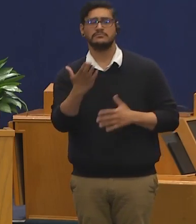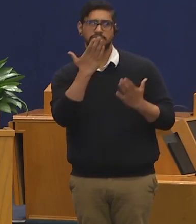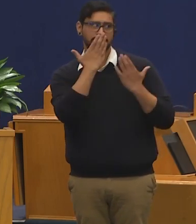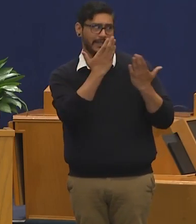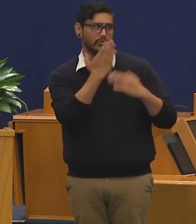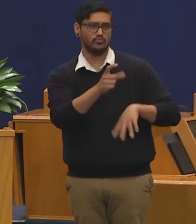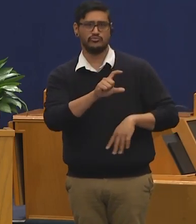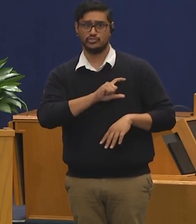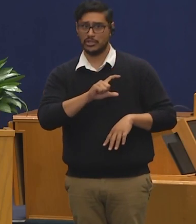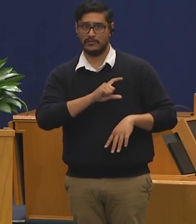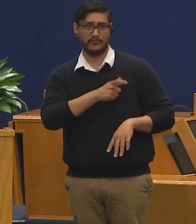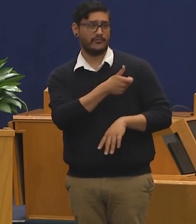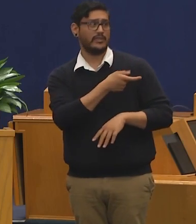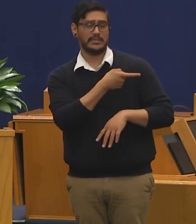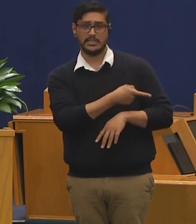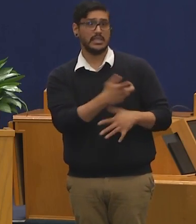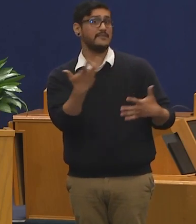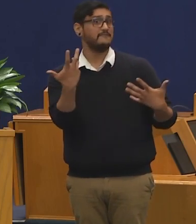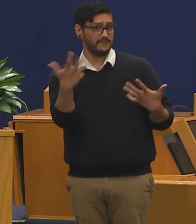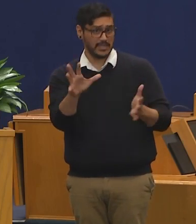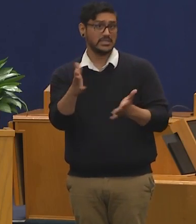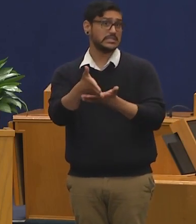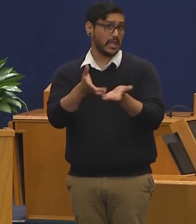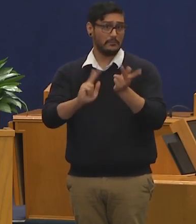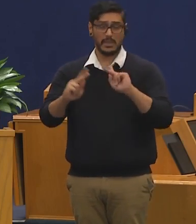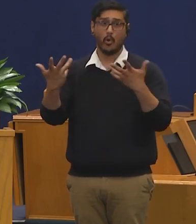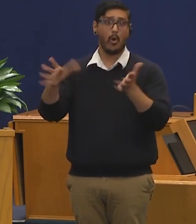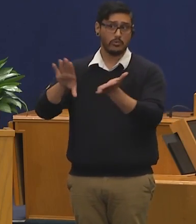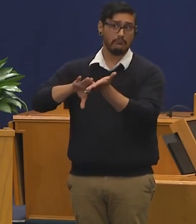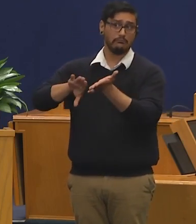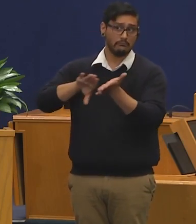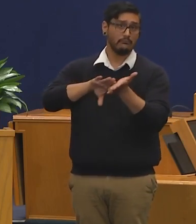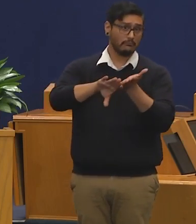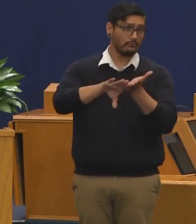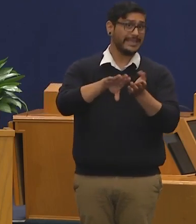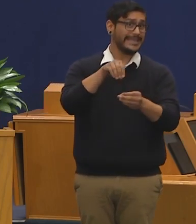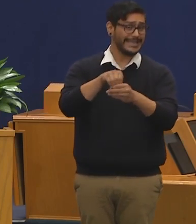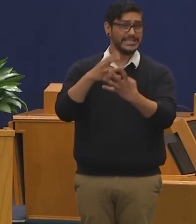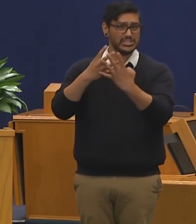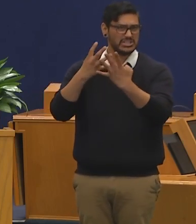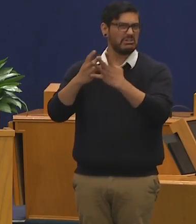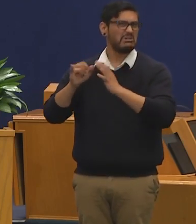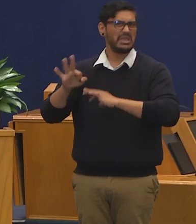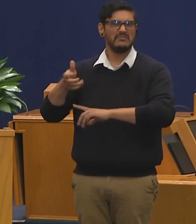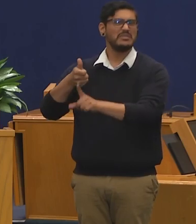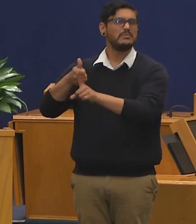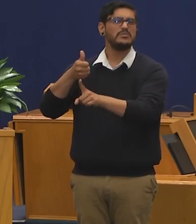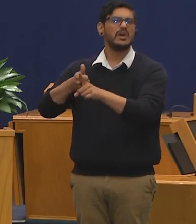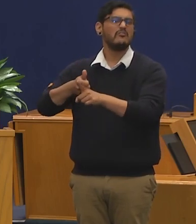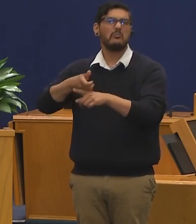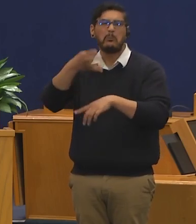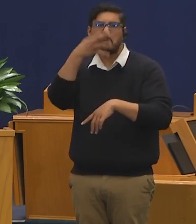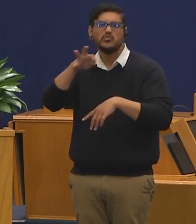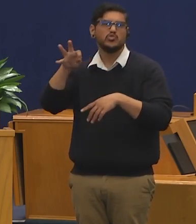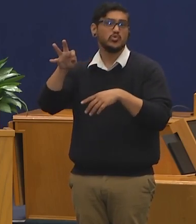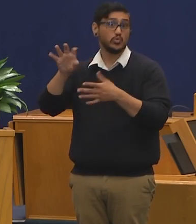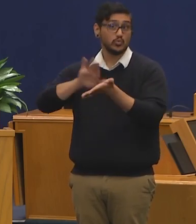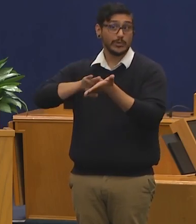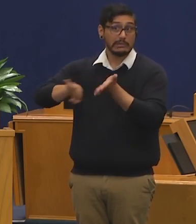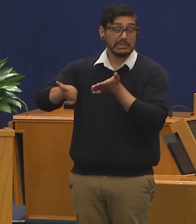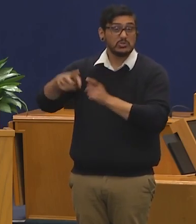haya liberado a personas encarceladas que estaban dentro de 2 meses de su fecha de salida. Espero